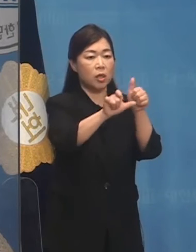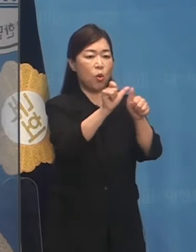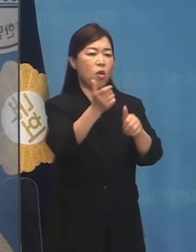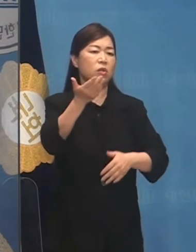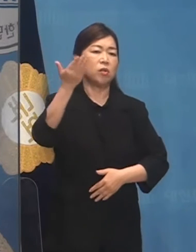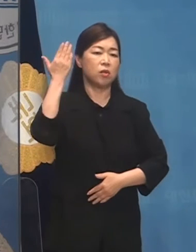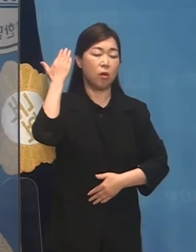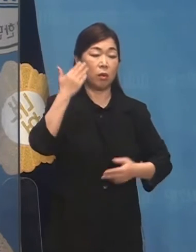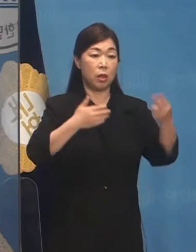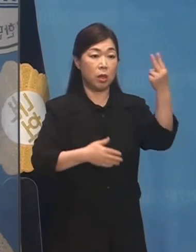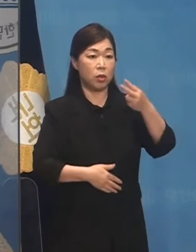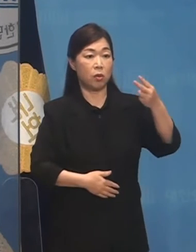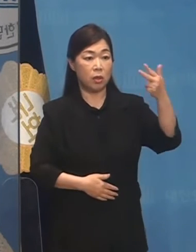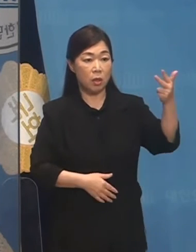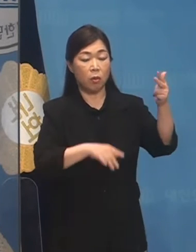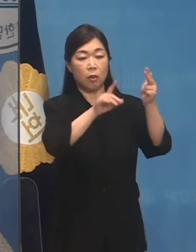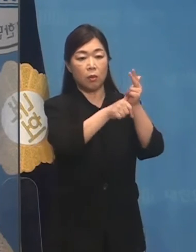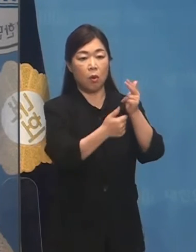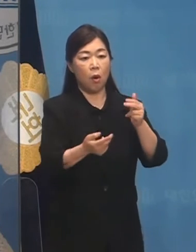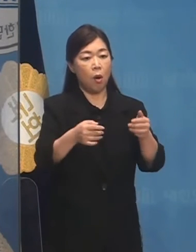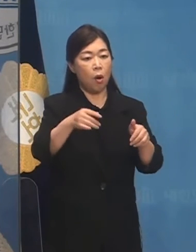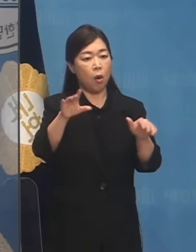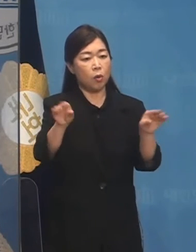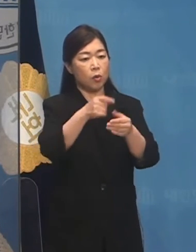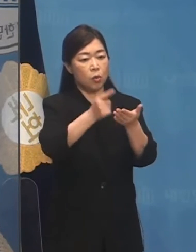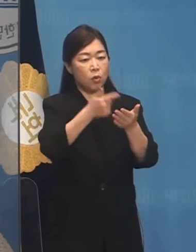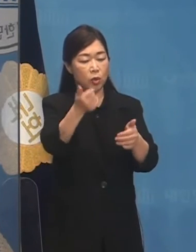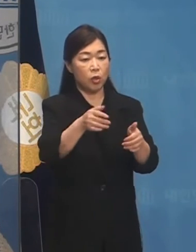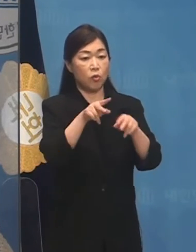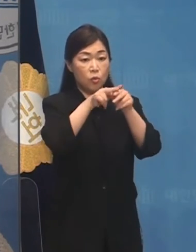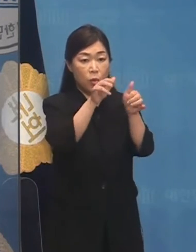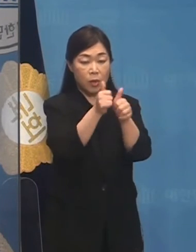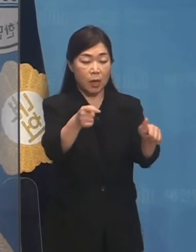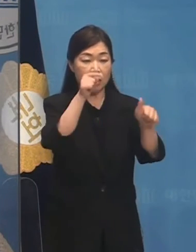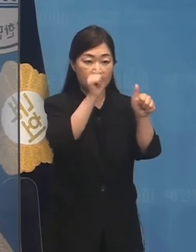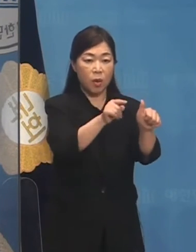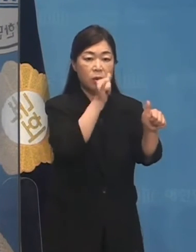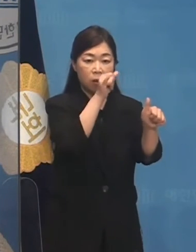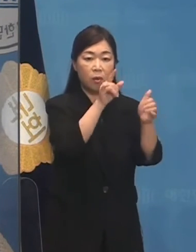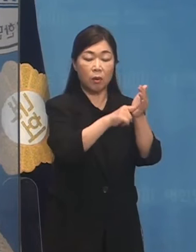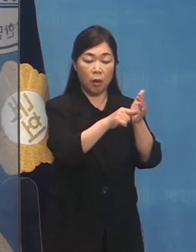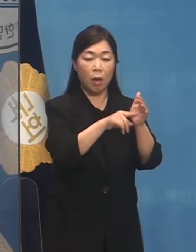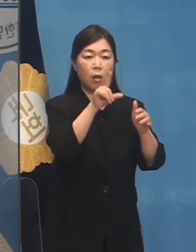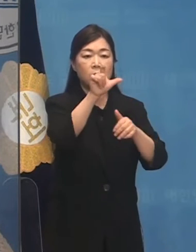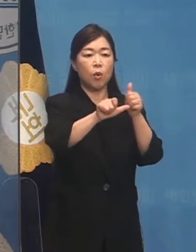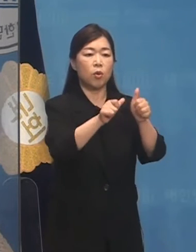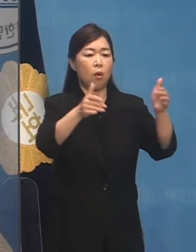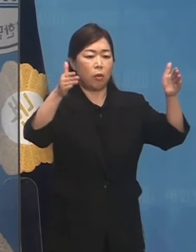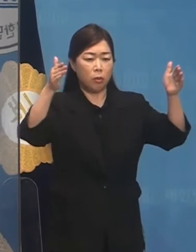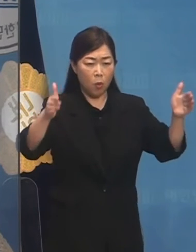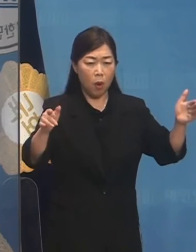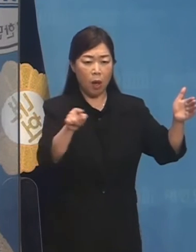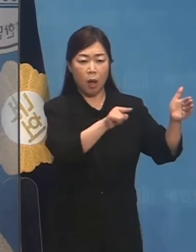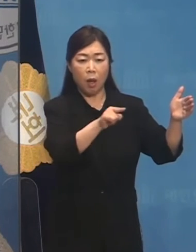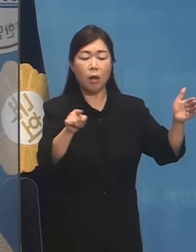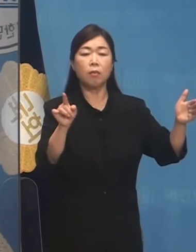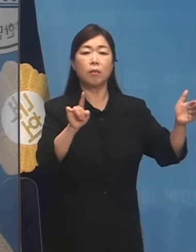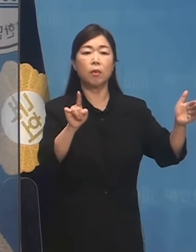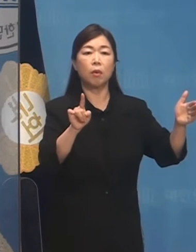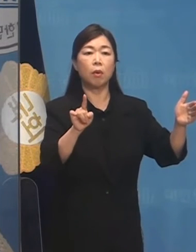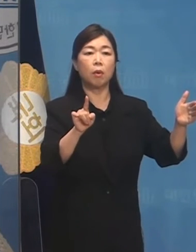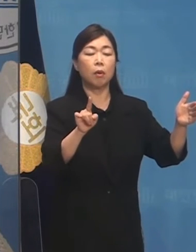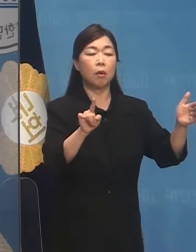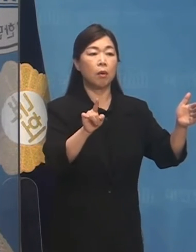전인 2007년에도 총리 후보자로 지명이 됐습니다. 그 15년의 간극 동안에 어떤